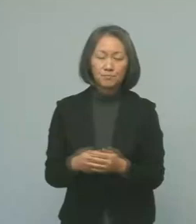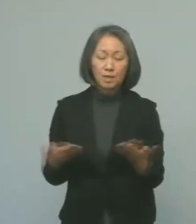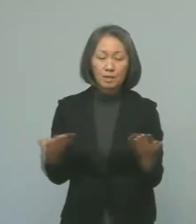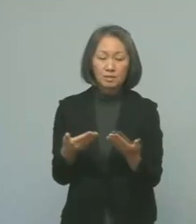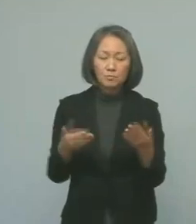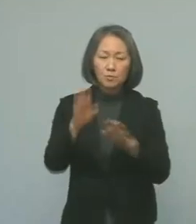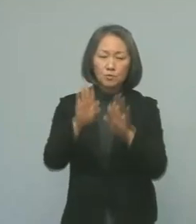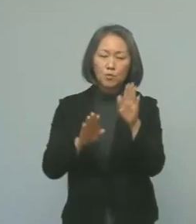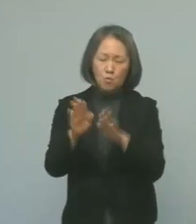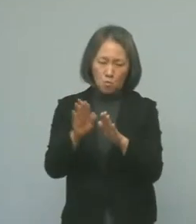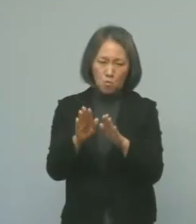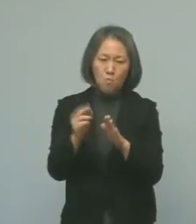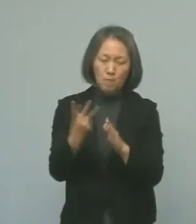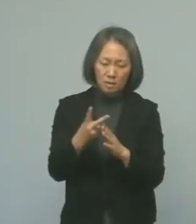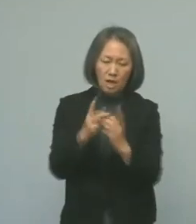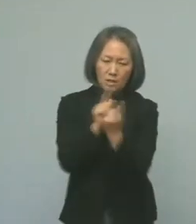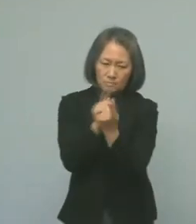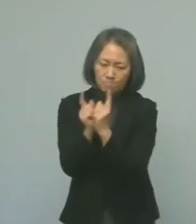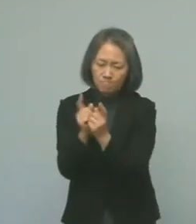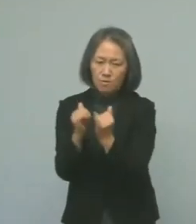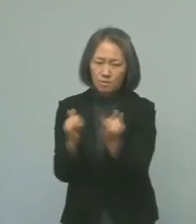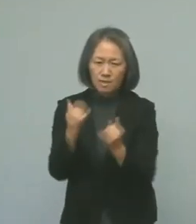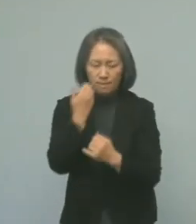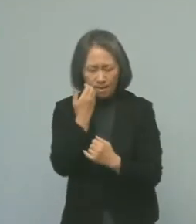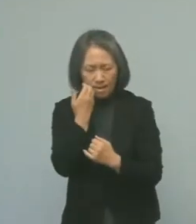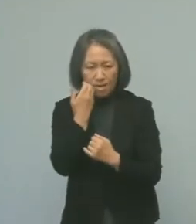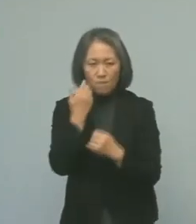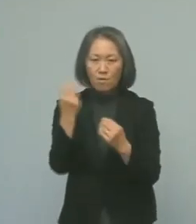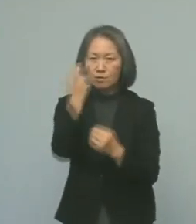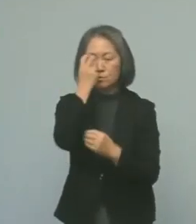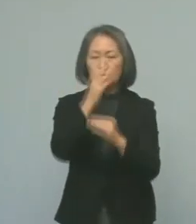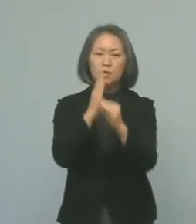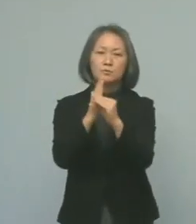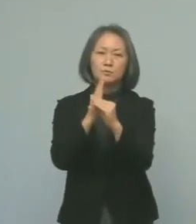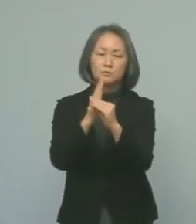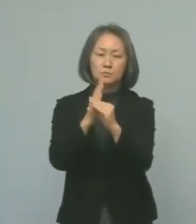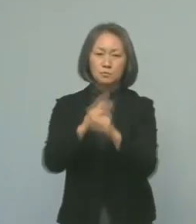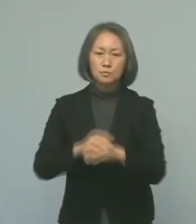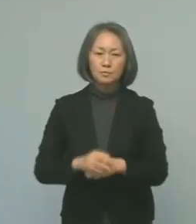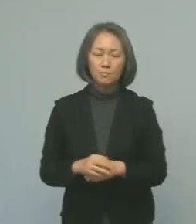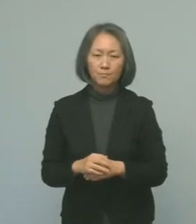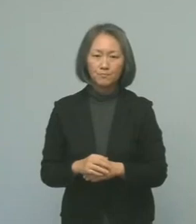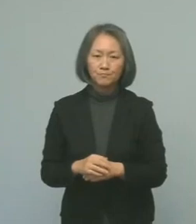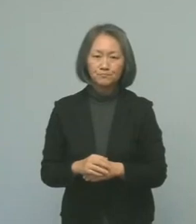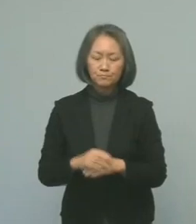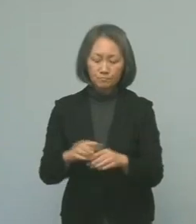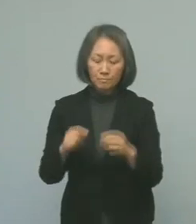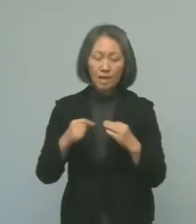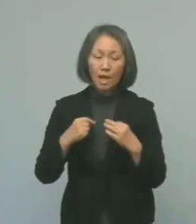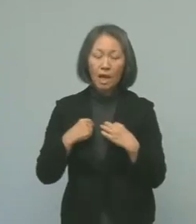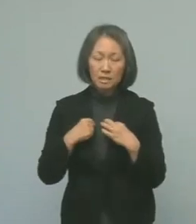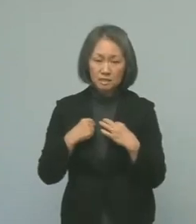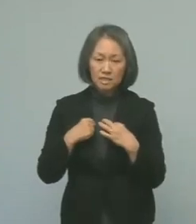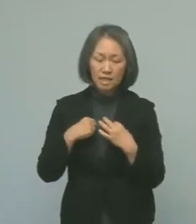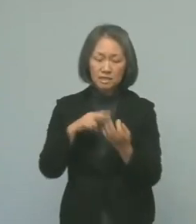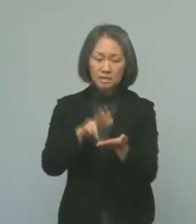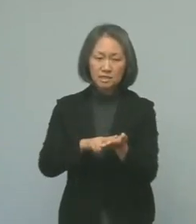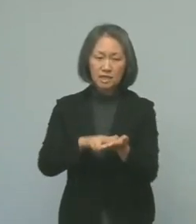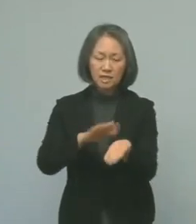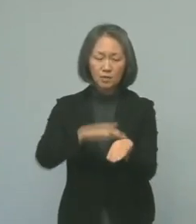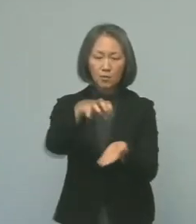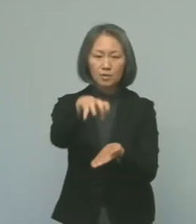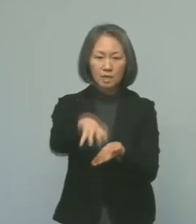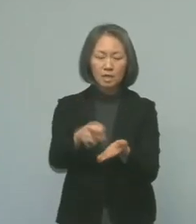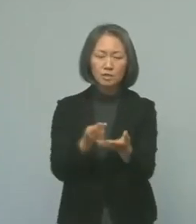況、濃厚接触者につきましては現在調査中です。感染症指定医療機関